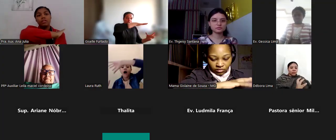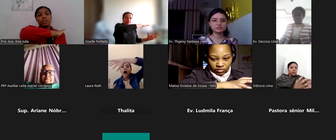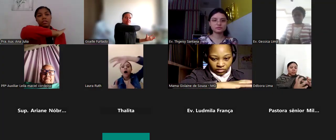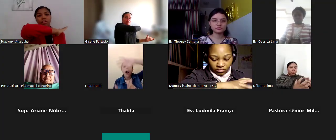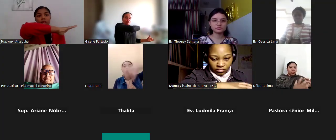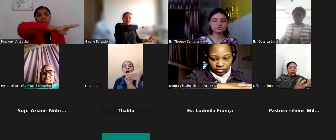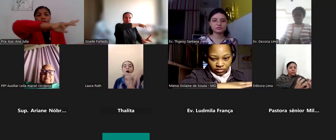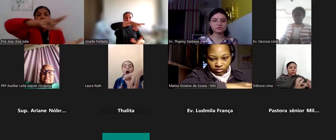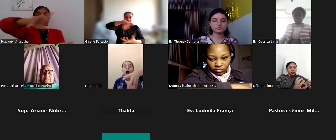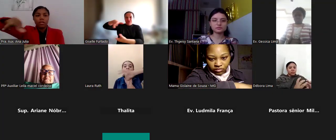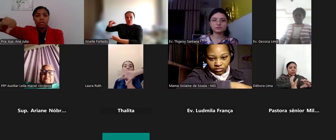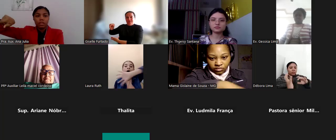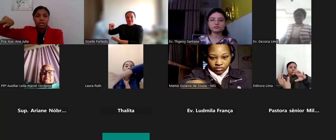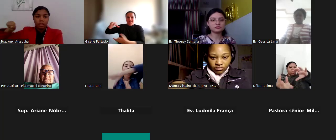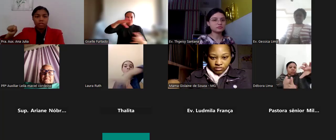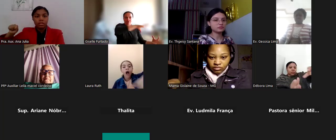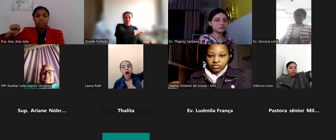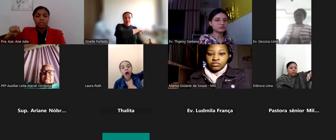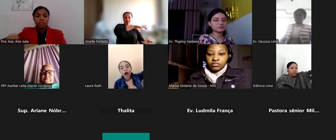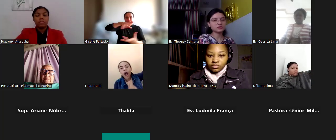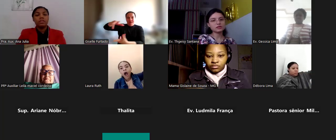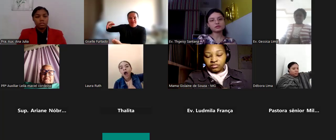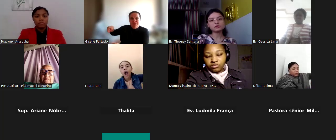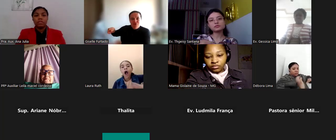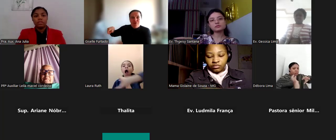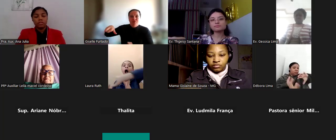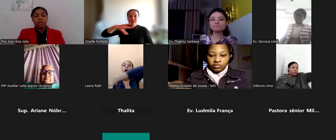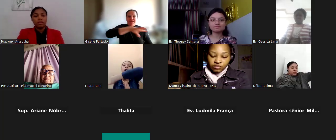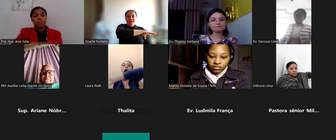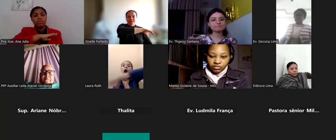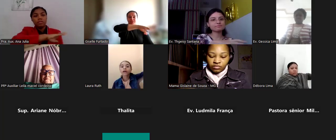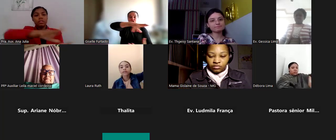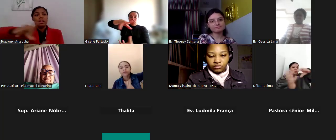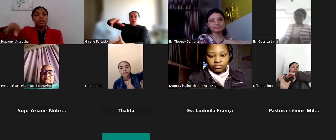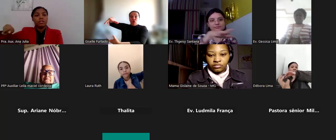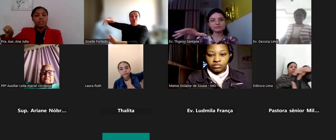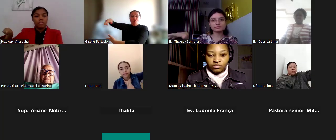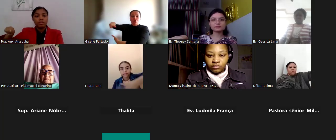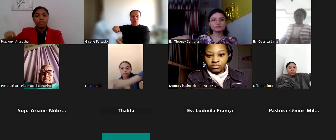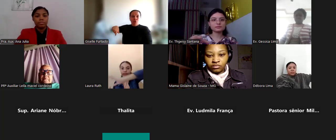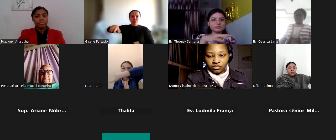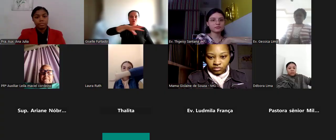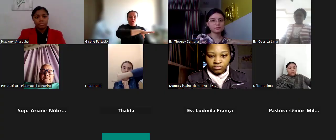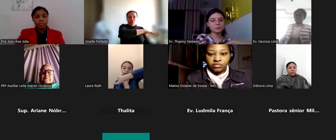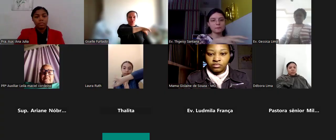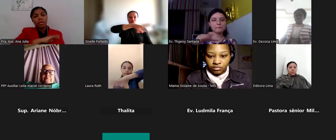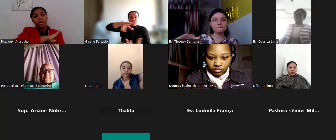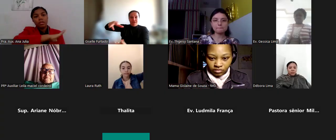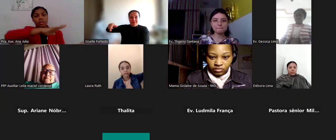que você vai rodar na sua frente. Internacional. Internacional. Que quer dizer todo o povo, toda a